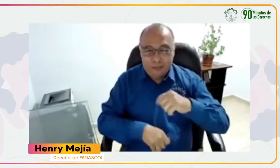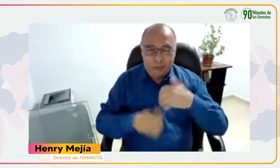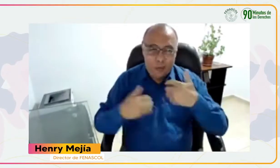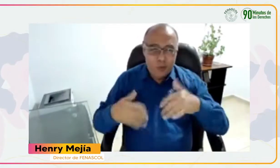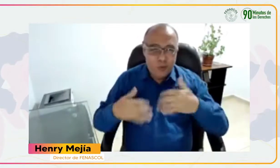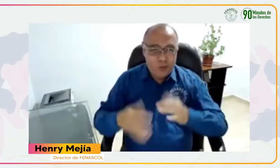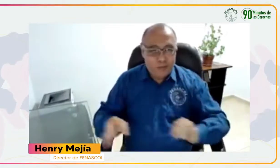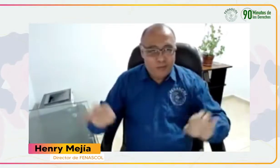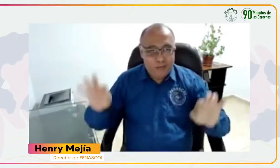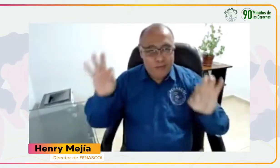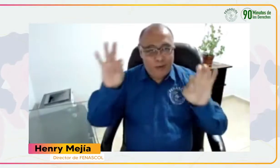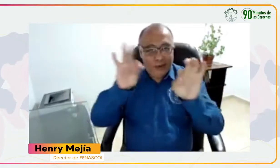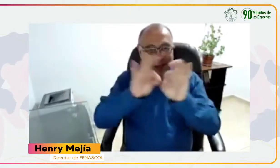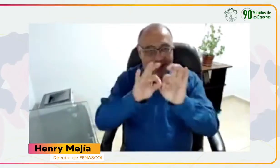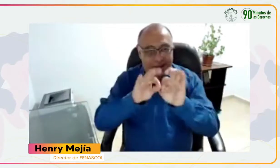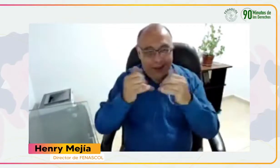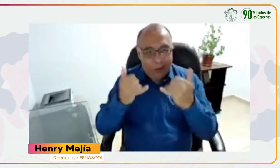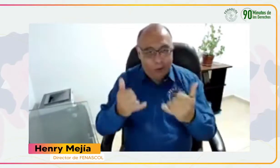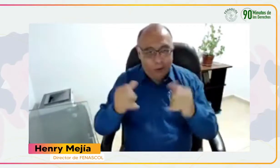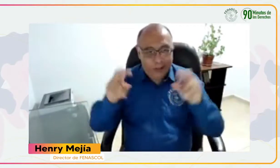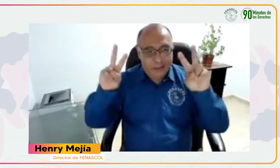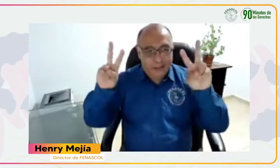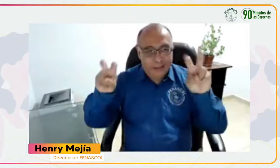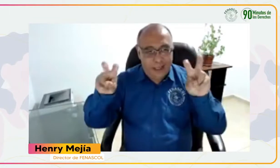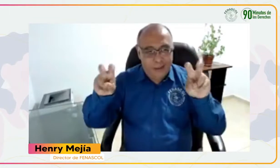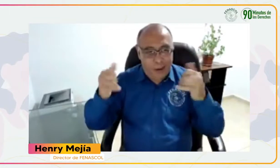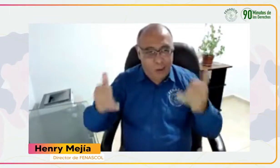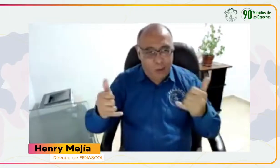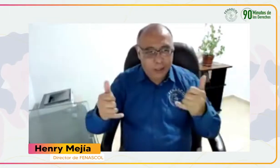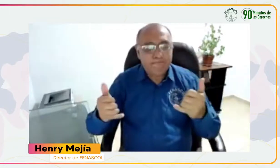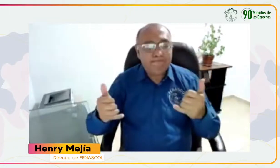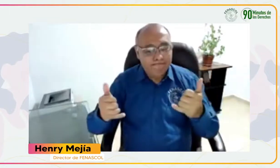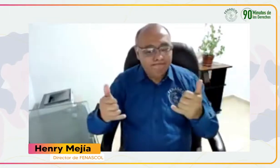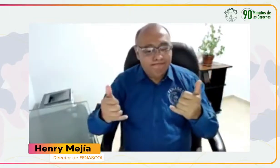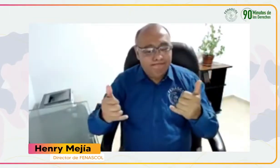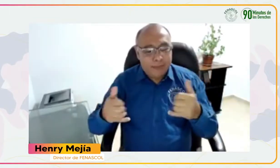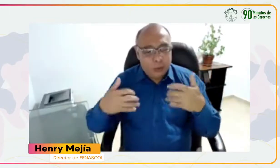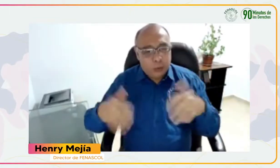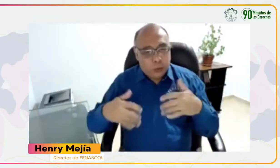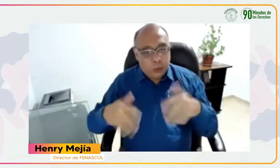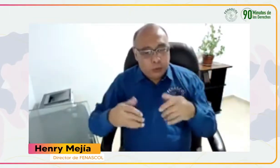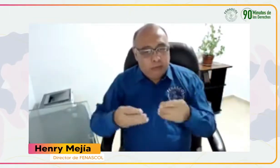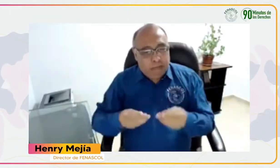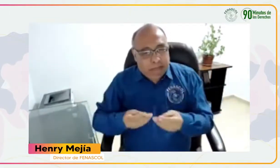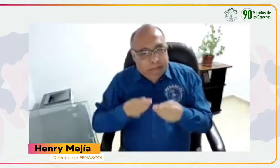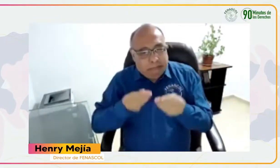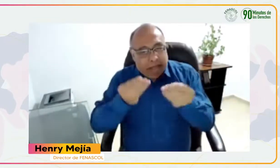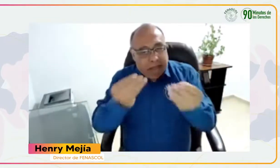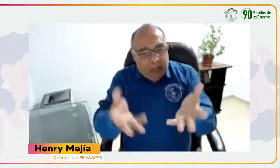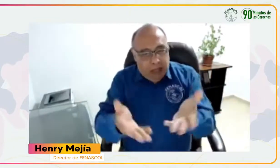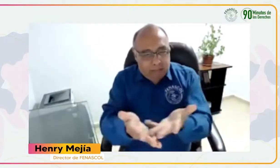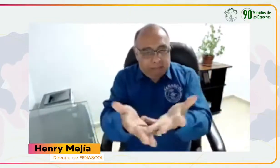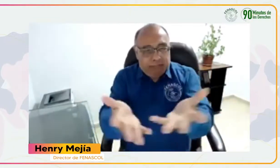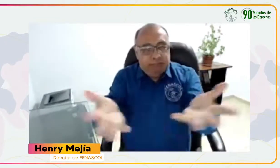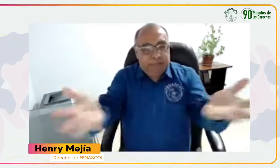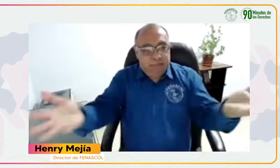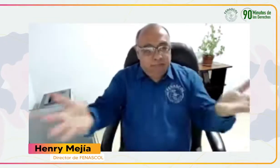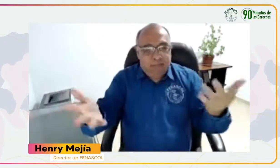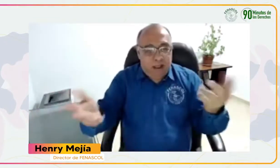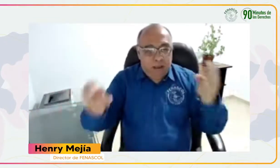90 minutos de los derechos. Muy, muy importante que nos estén acompañando y el tema que trataremos hoy es bastante interesante